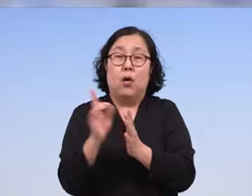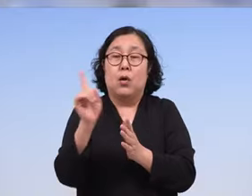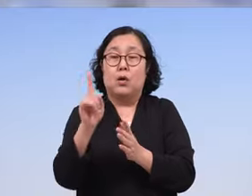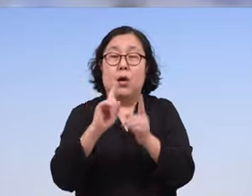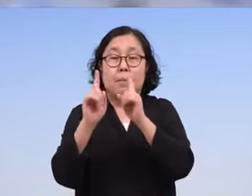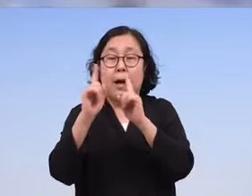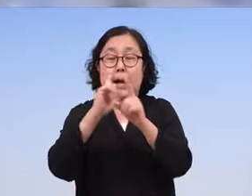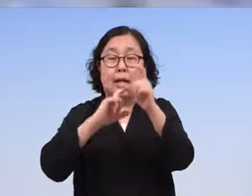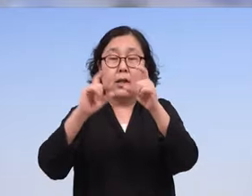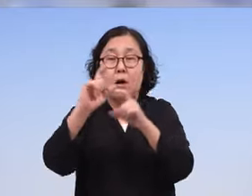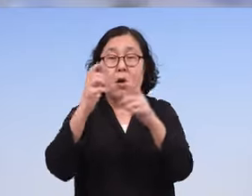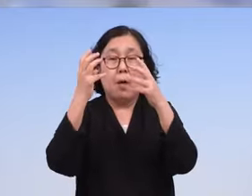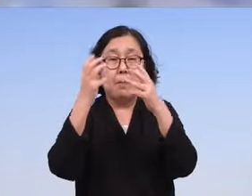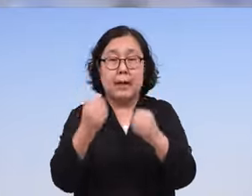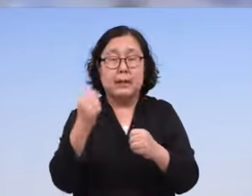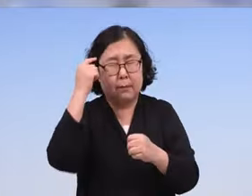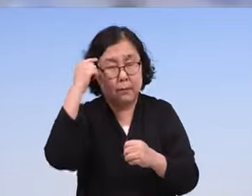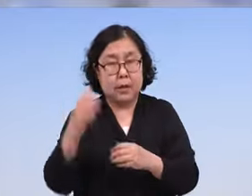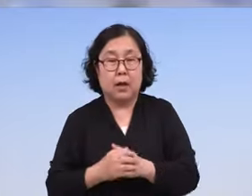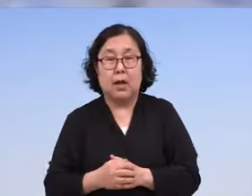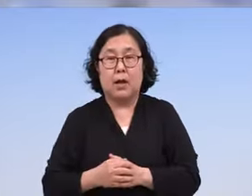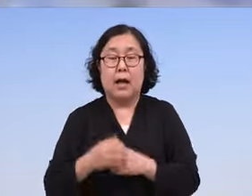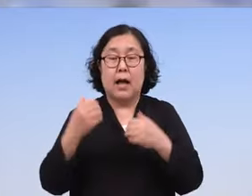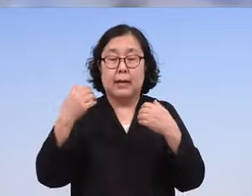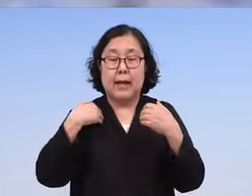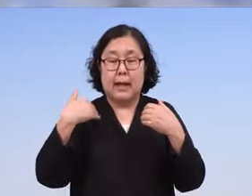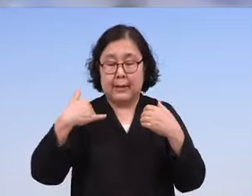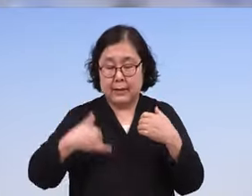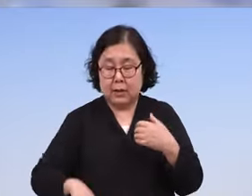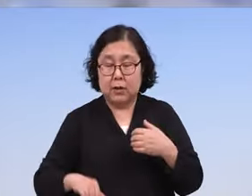짓을? 아이들에게 그렇게 심한 행동을?